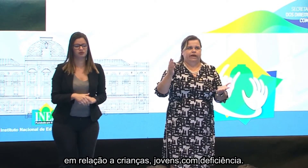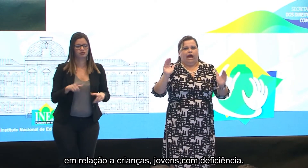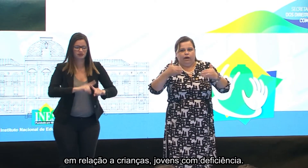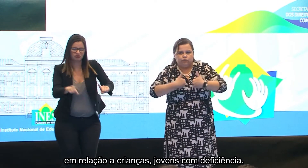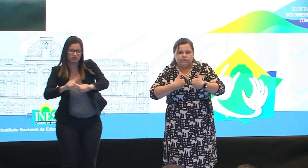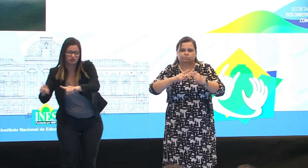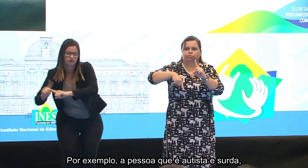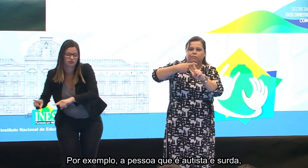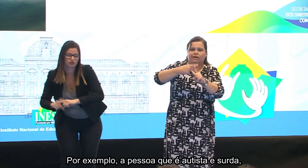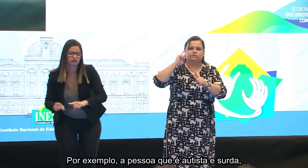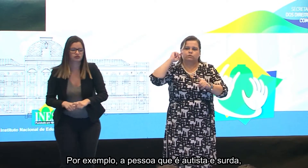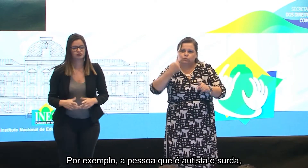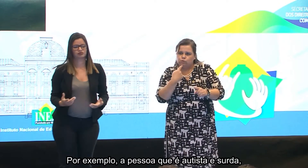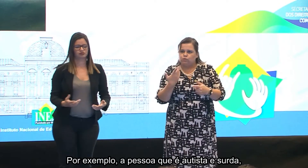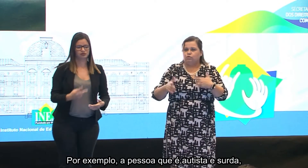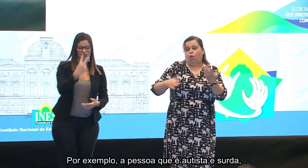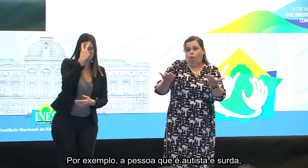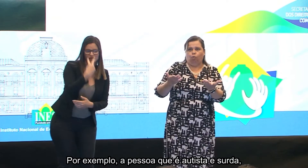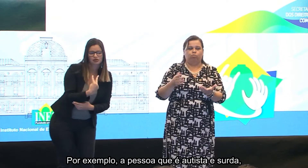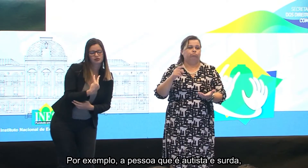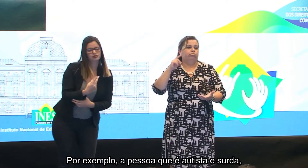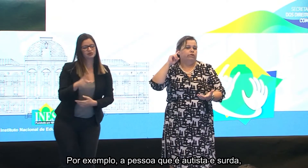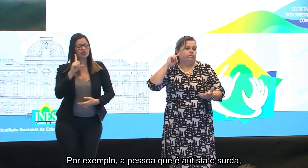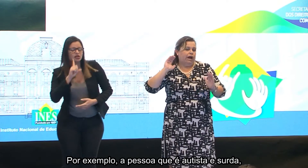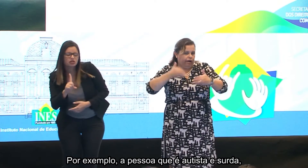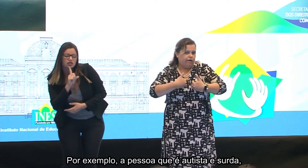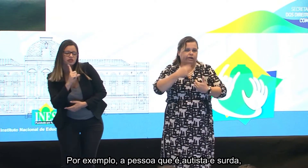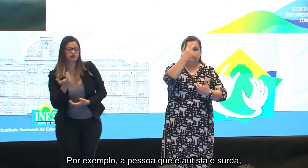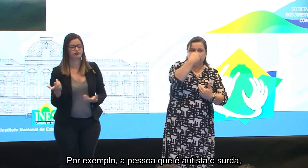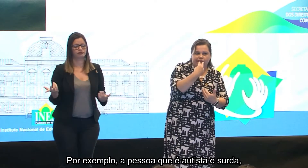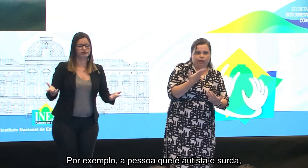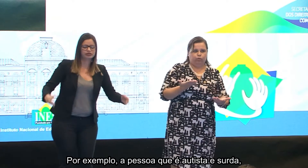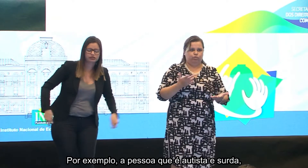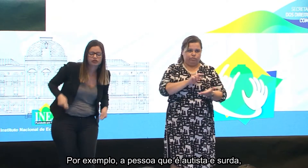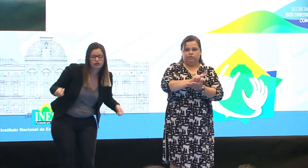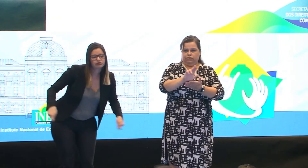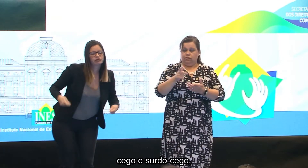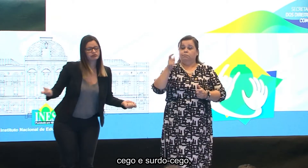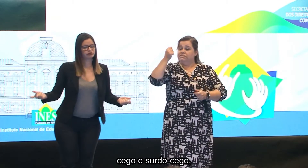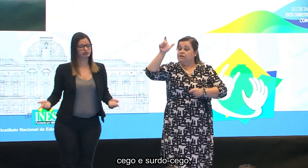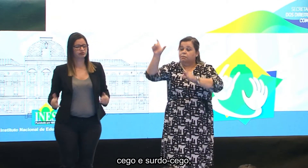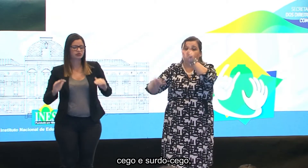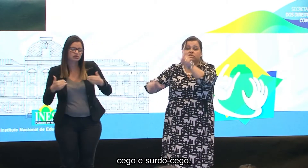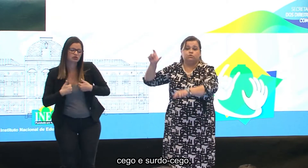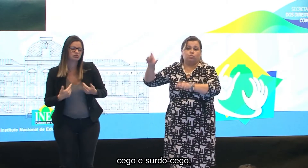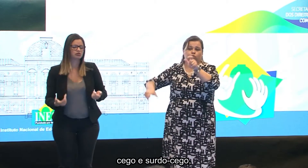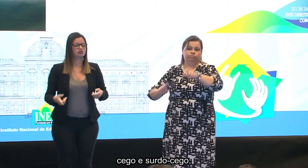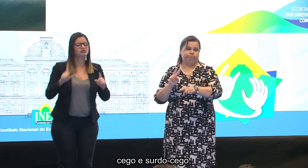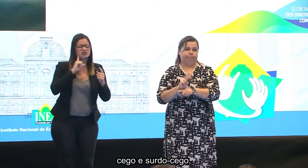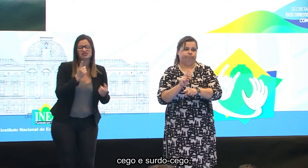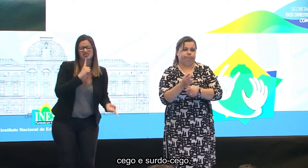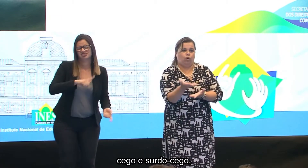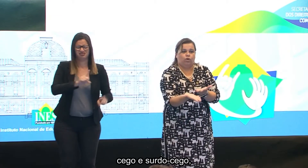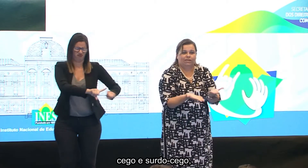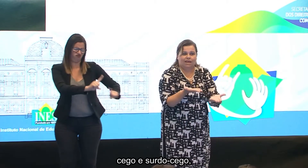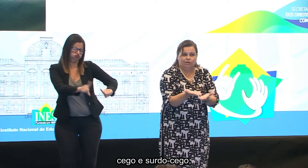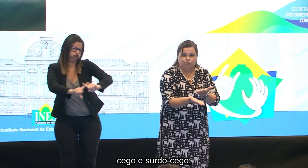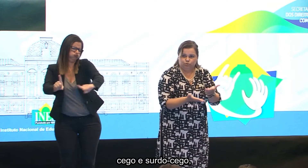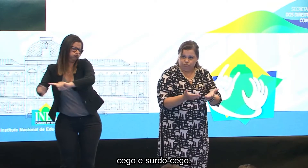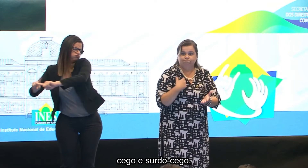deficiência. Por exemplo, a pessoa que é autista e surda, cego e surdo-cego.